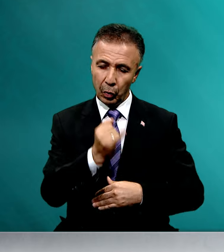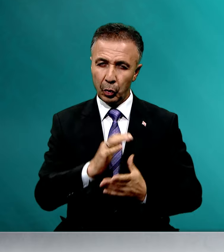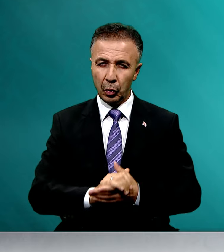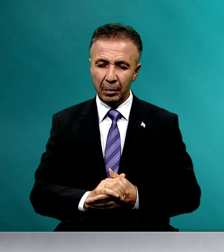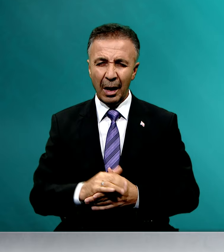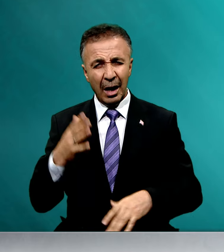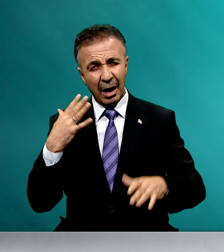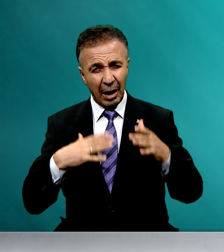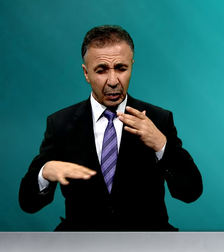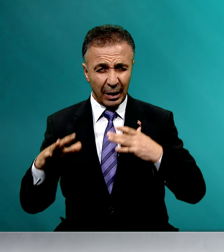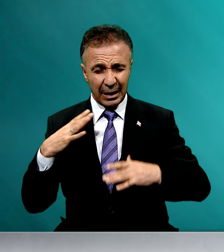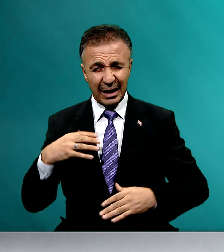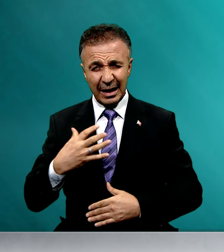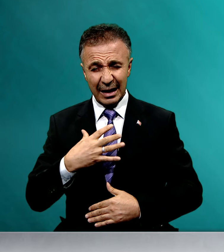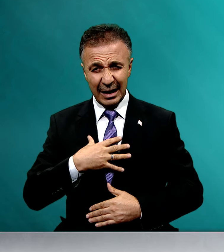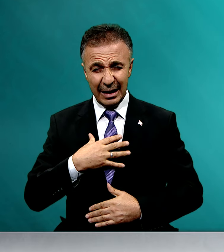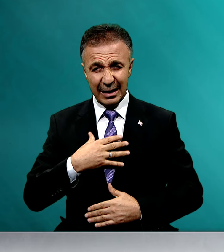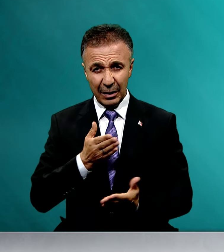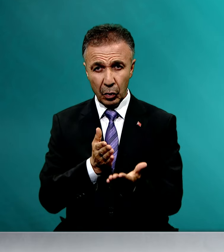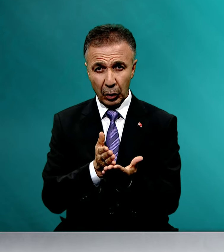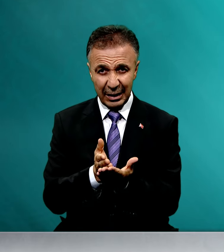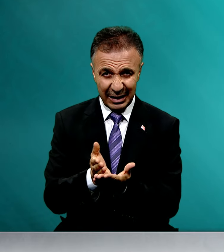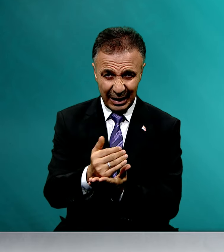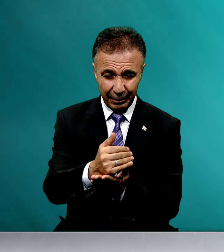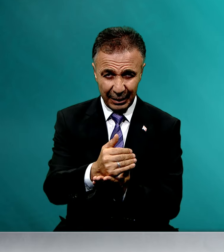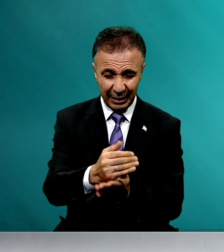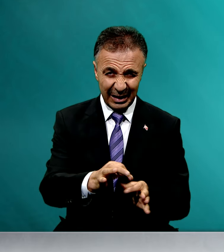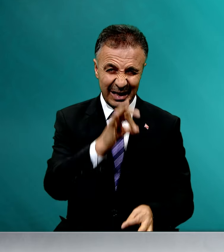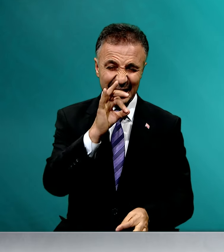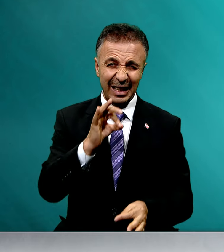isteklerinin kendisini saptırdığı insan ne kötüdür.